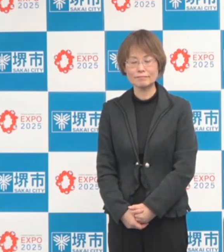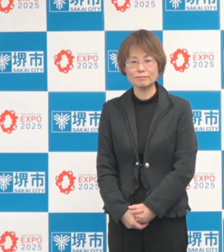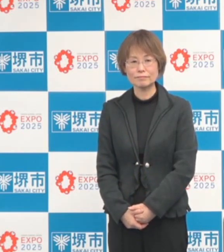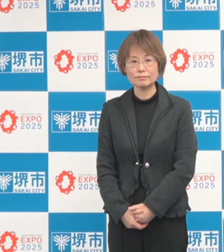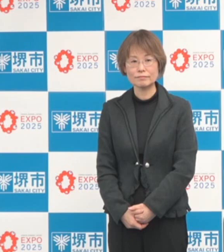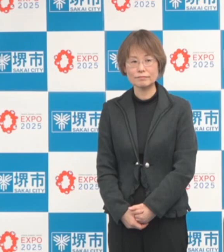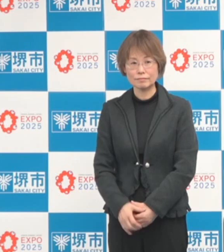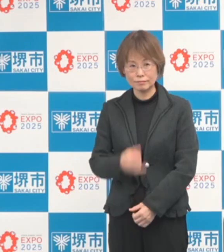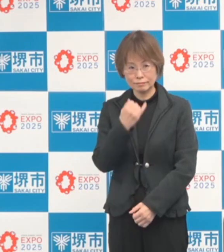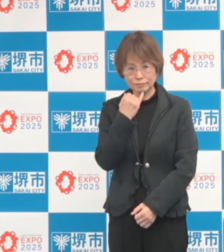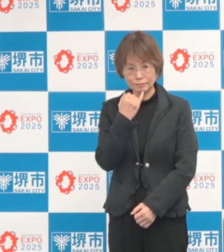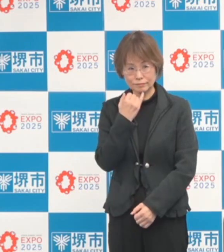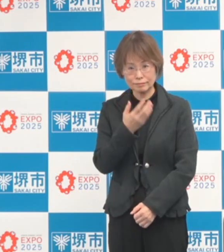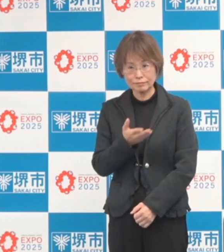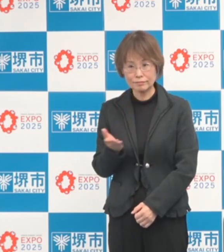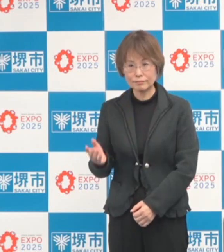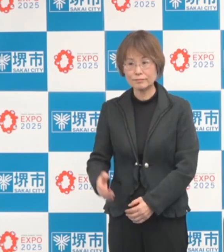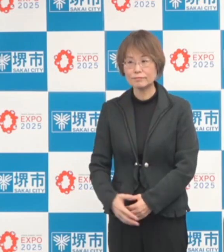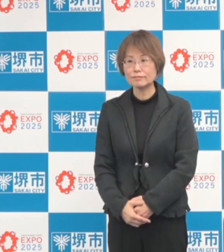よろしいでしょうか。